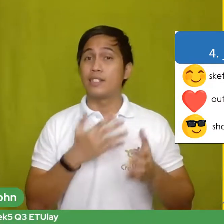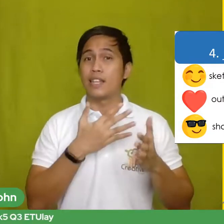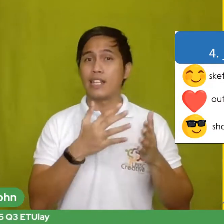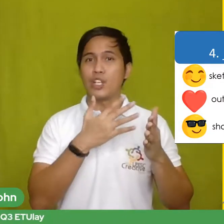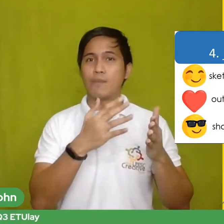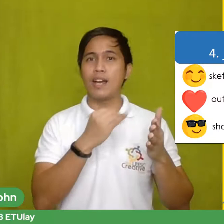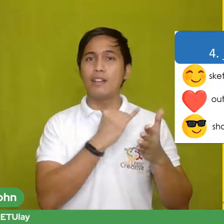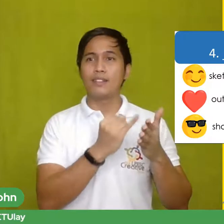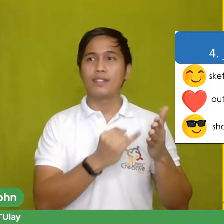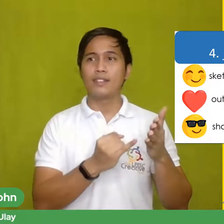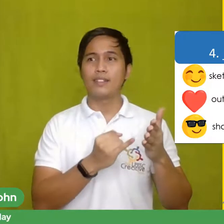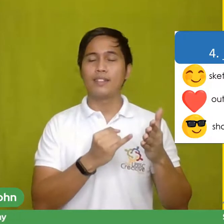Sketching ba?